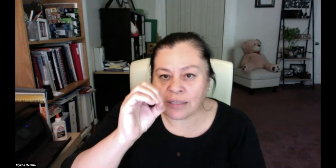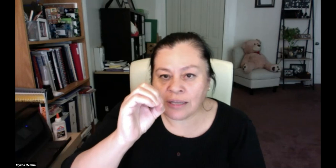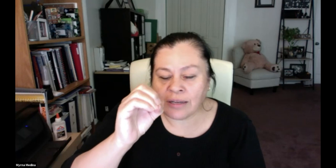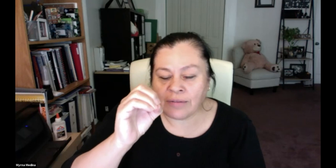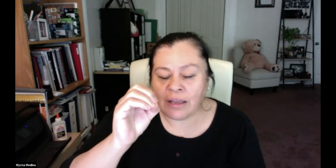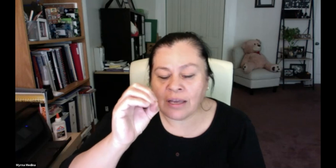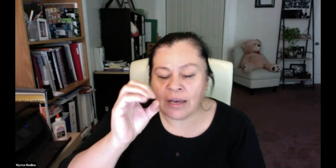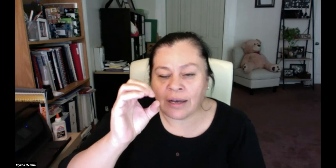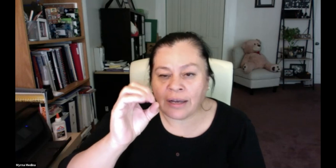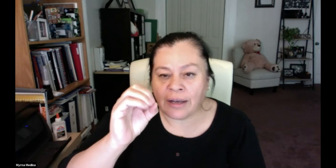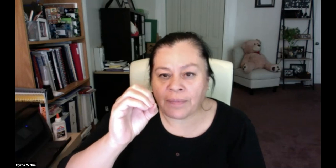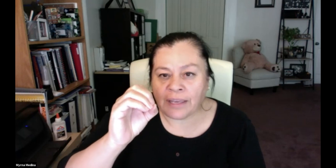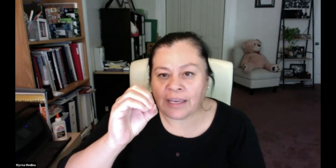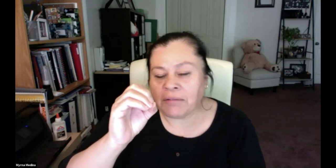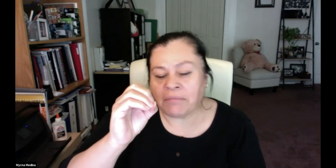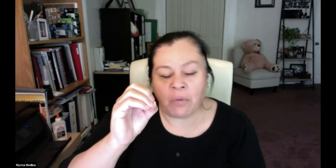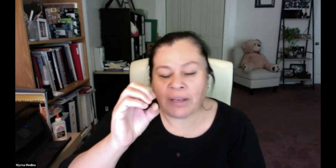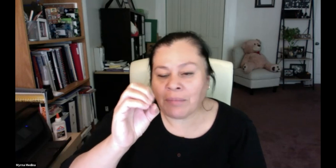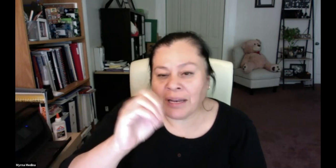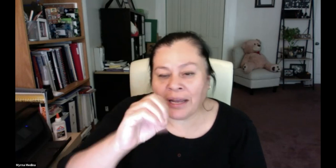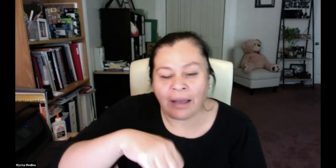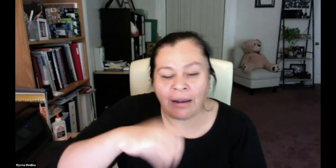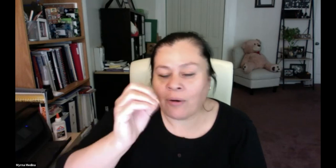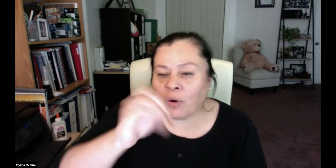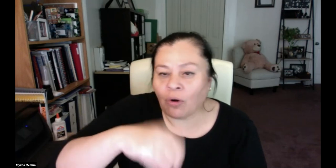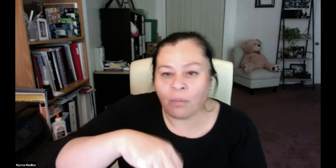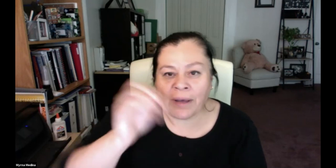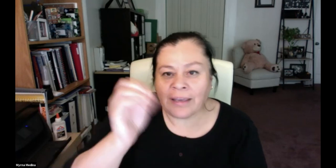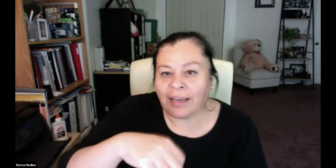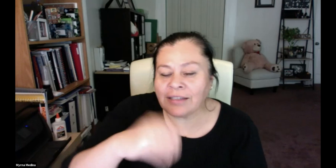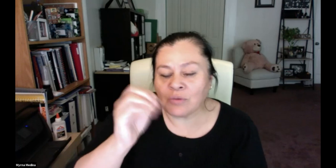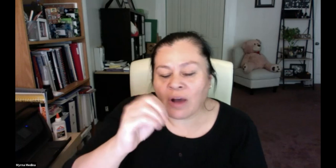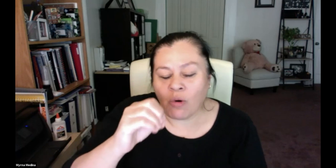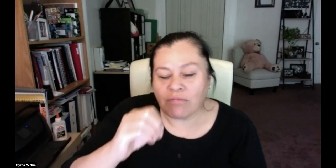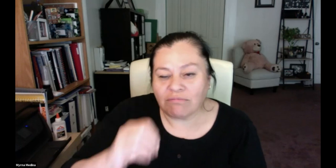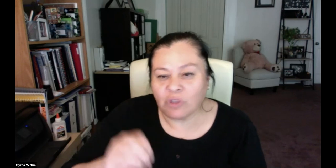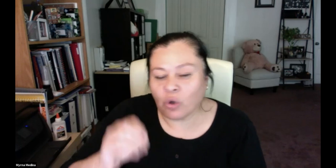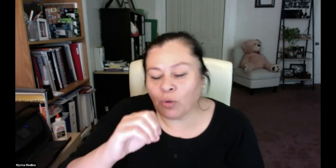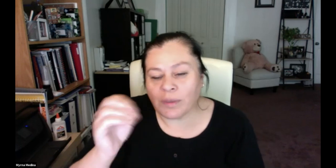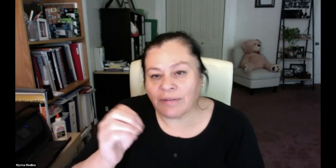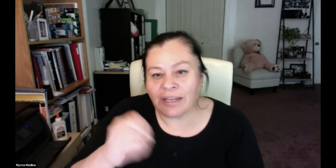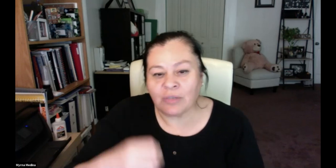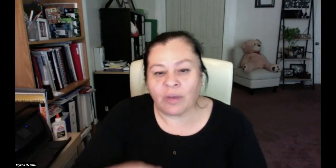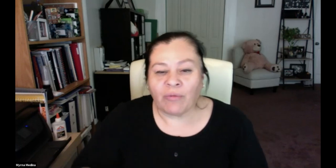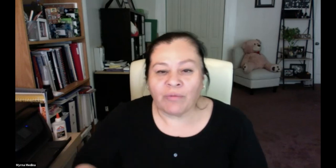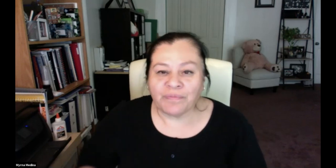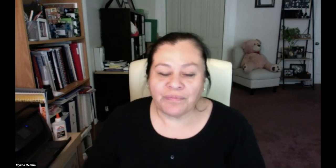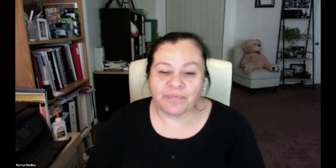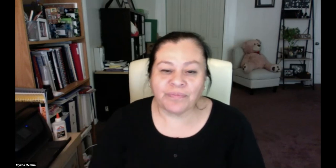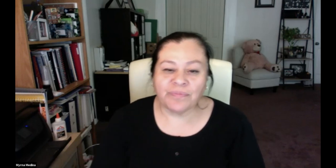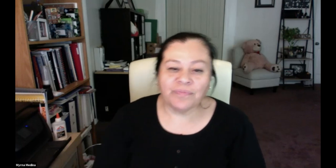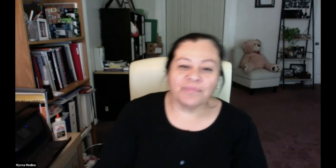es hacia arriba. Y de cualquier manera, la O como vaya es una O. Todo el mundo va a saber que es una O.